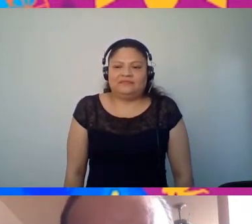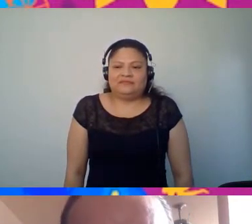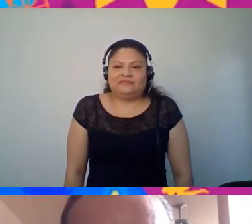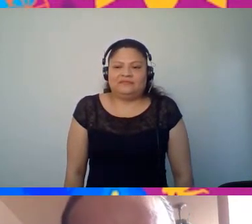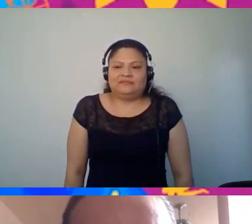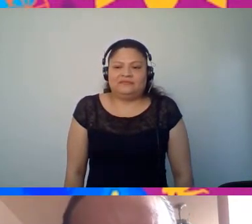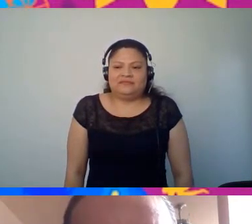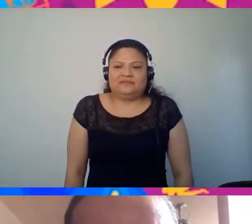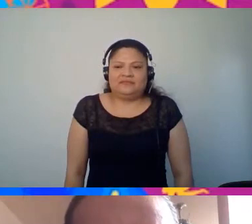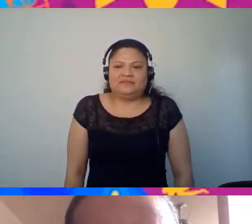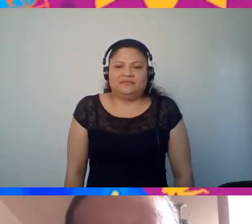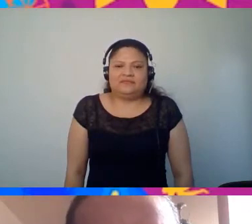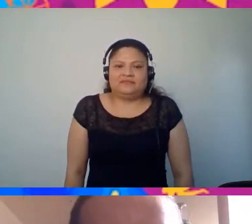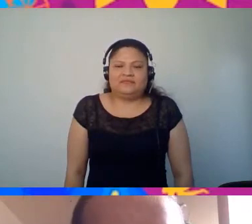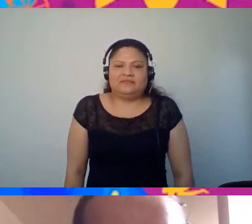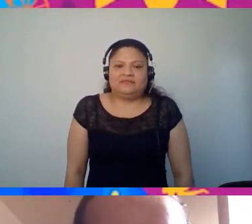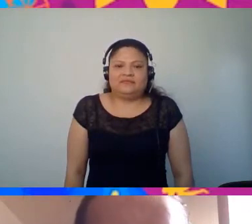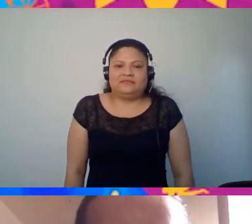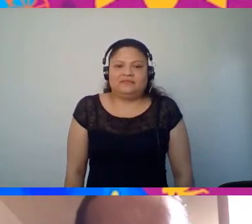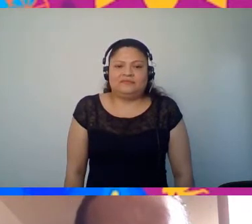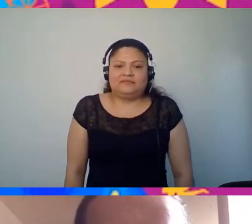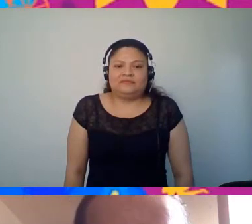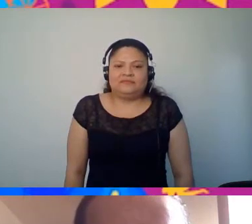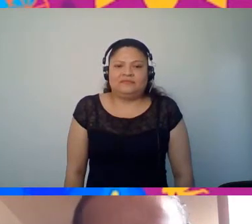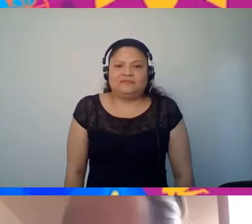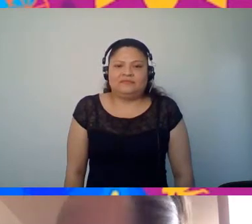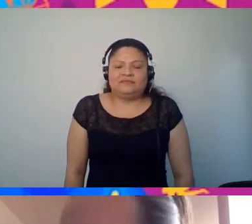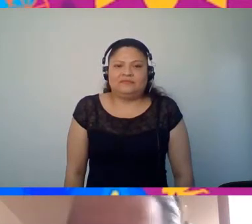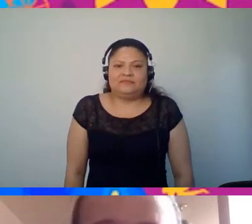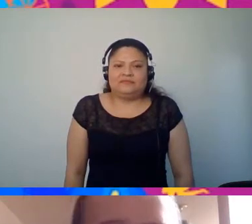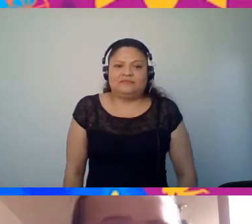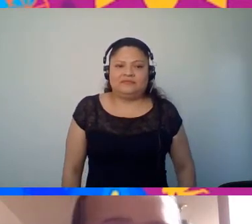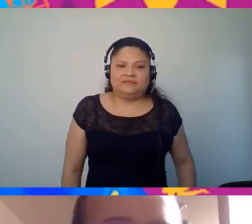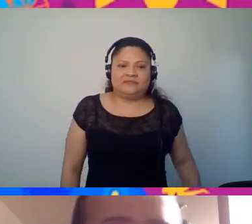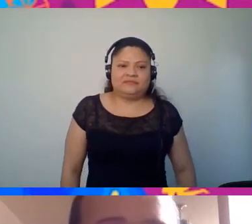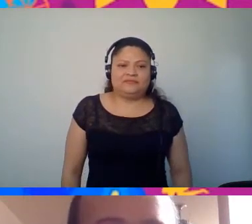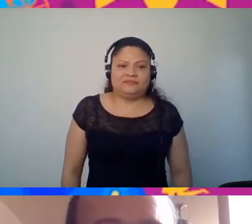precisamente, como bien nos dice Laura Pomarejo,